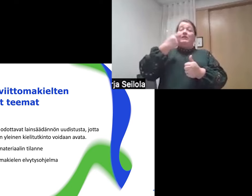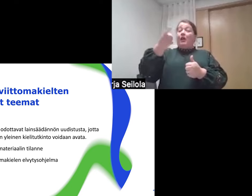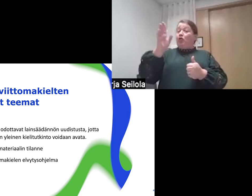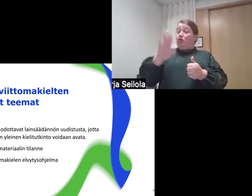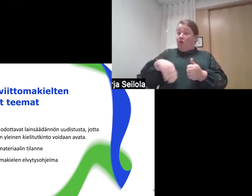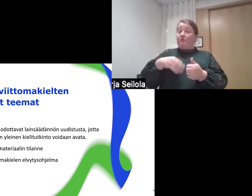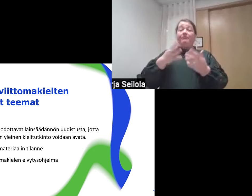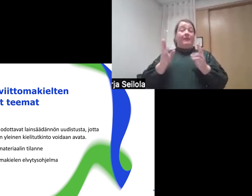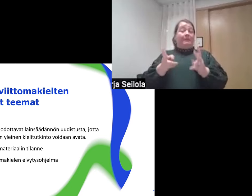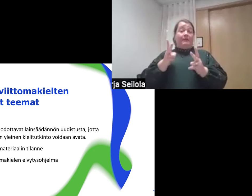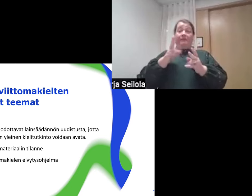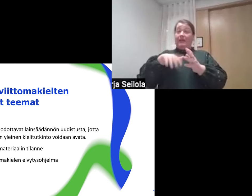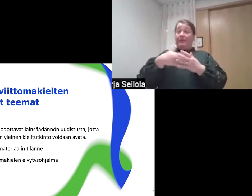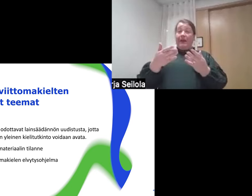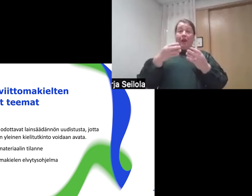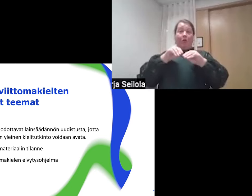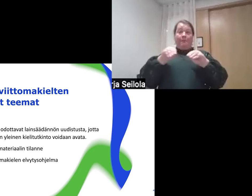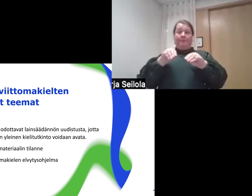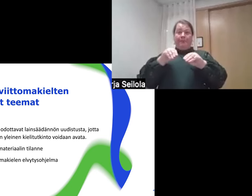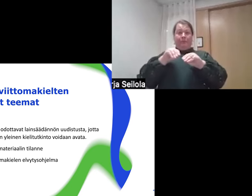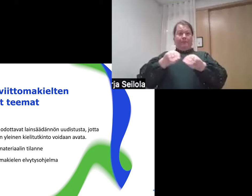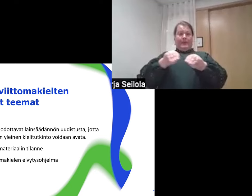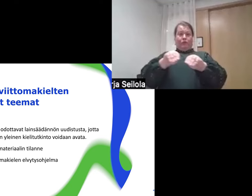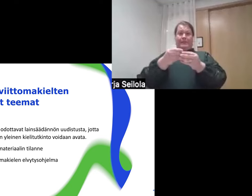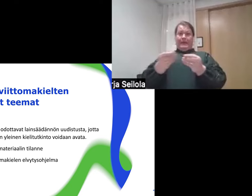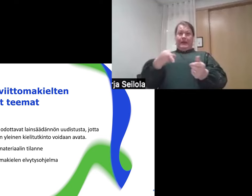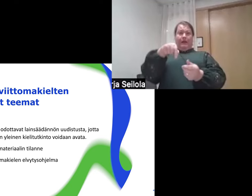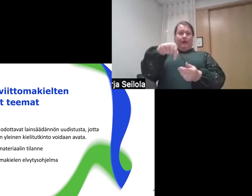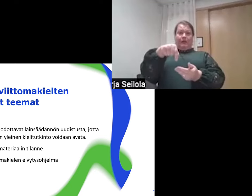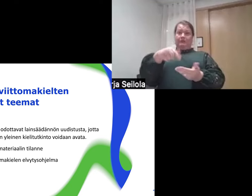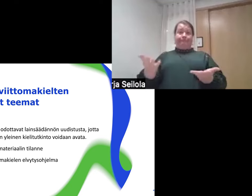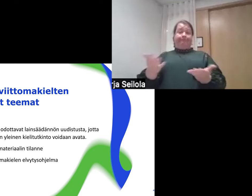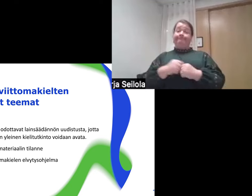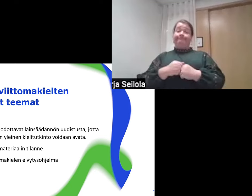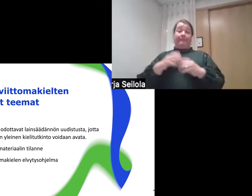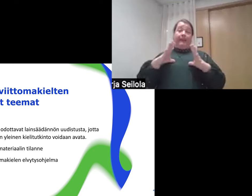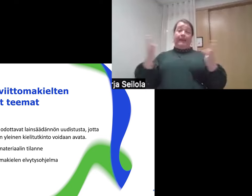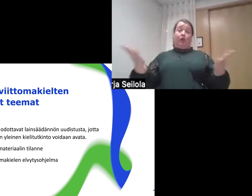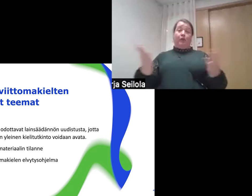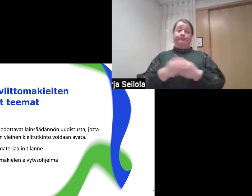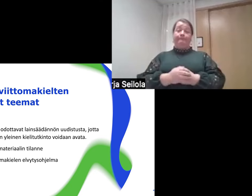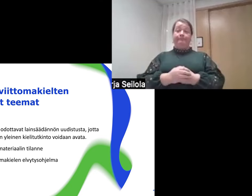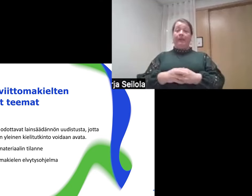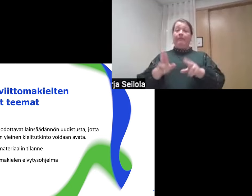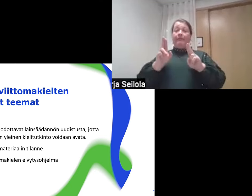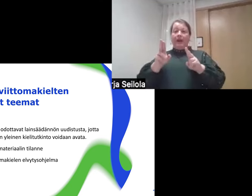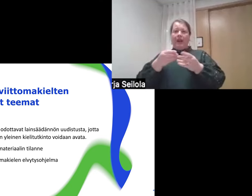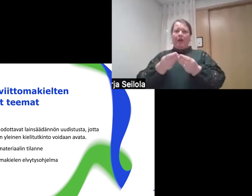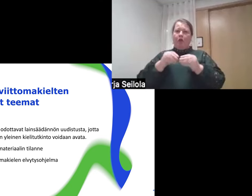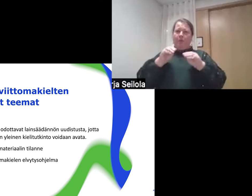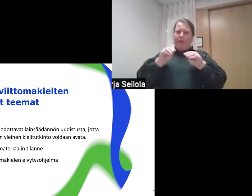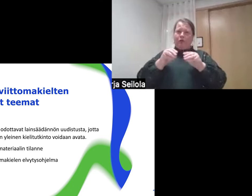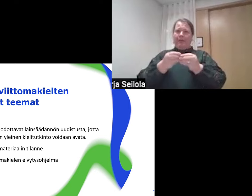työhön. Ja kuten jo alussa sanoin, niin viittomakielen opetusmateriaali on